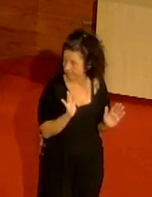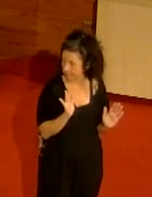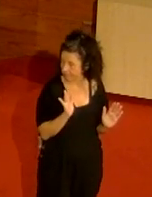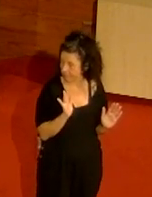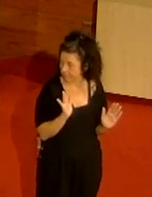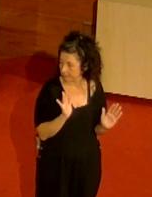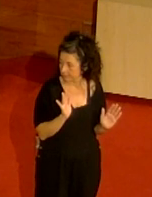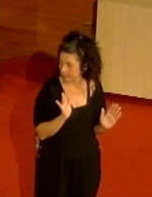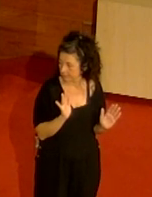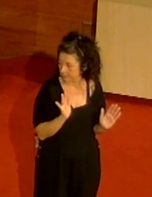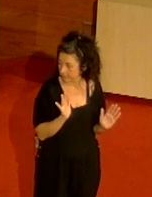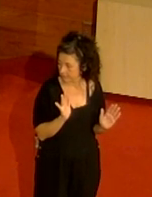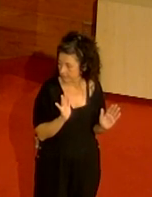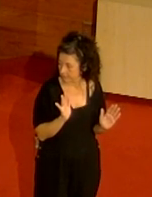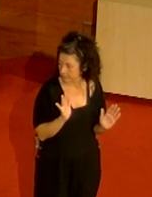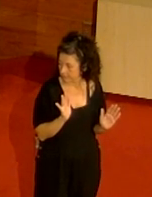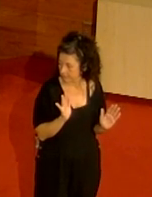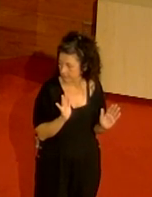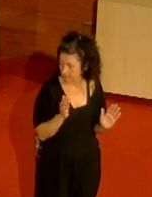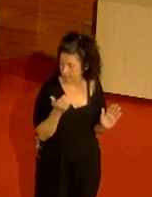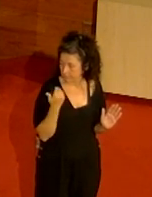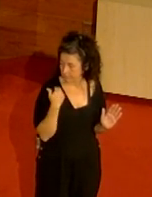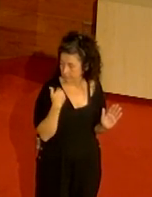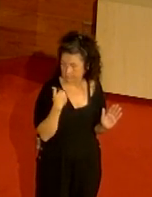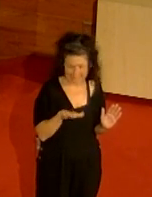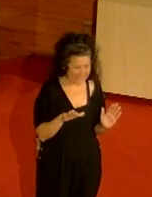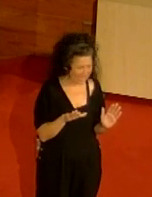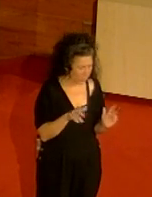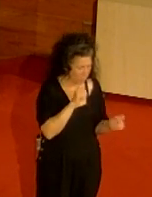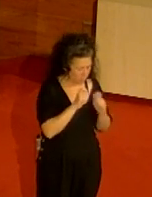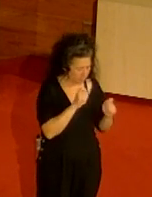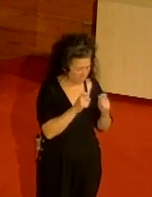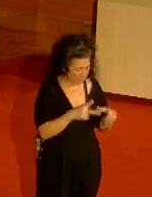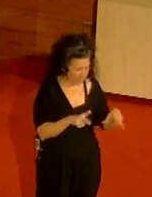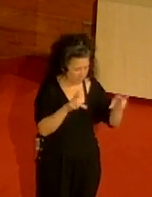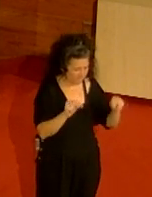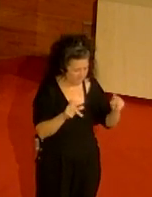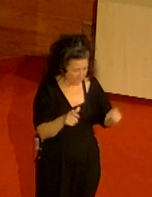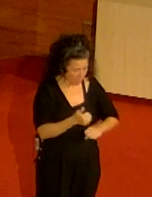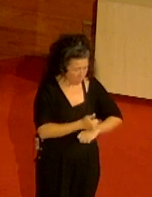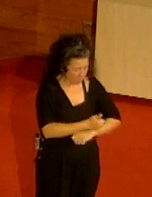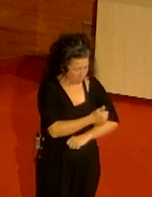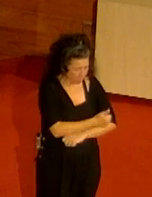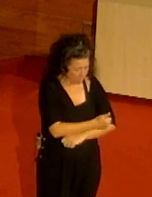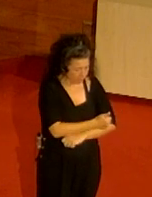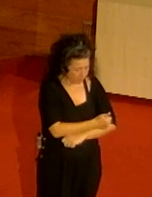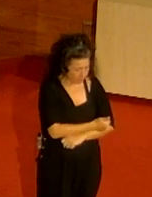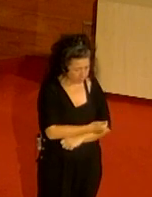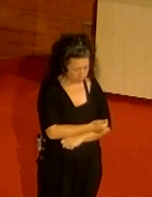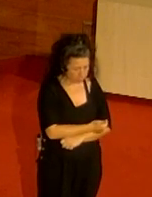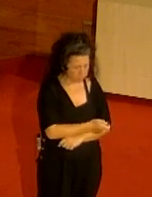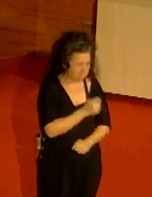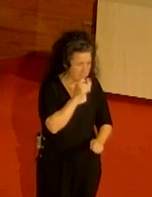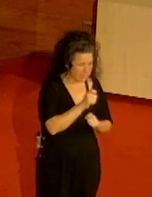esto hay que sacarlo ya del terreno del periodismo y llevarlo al terreno de como ciudadano, ¿no? Porque, bueno, las asociaciones de prensa, bueno, a